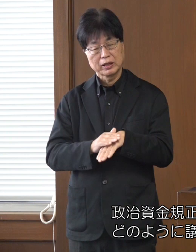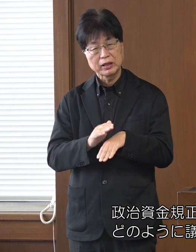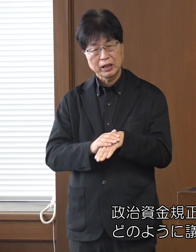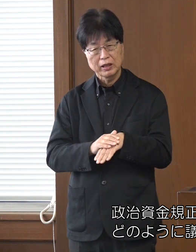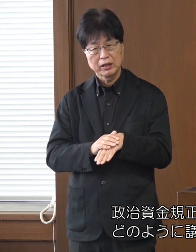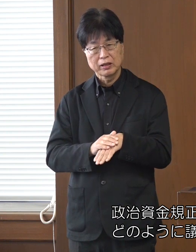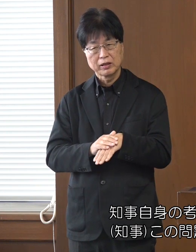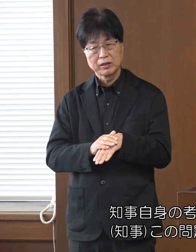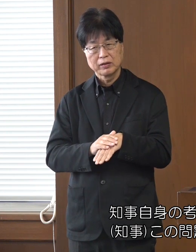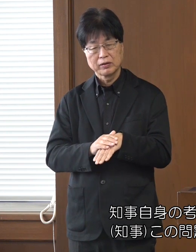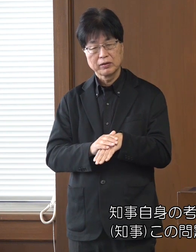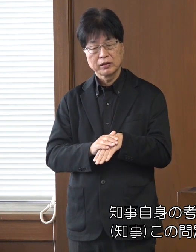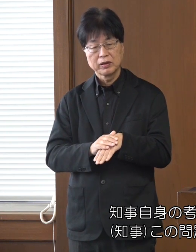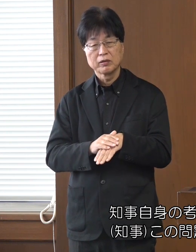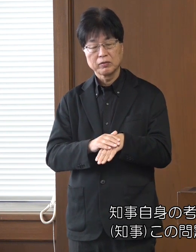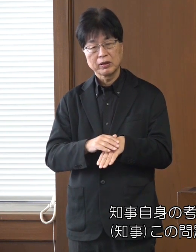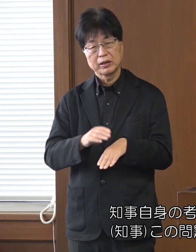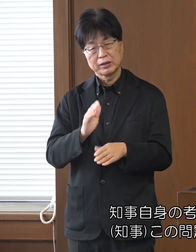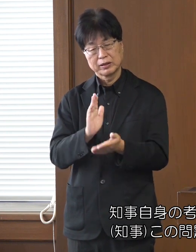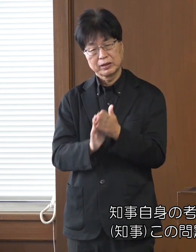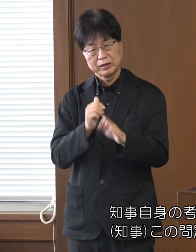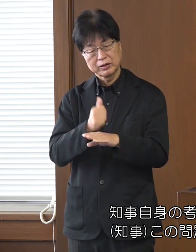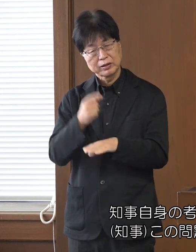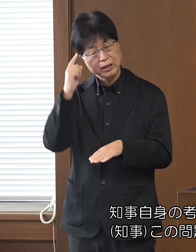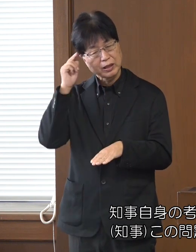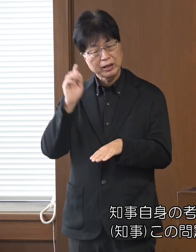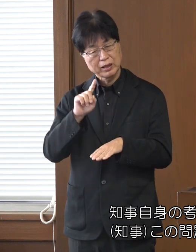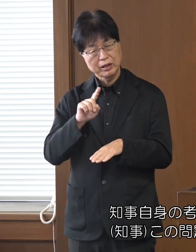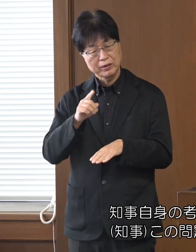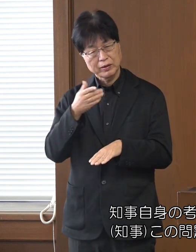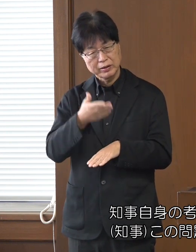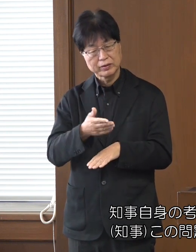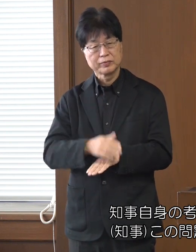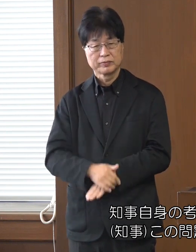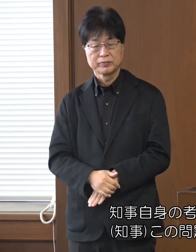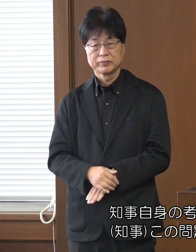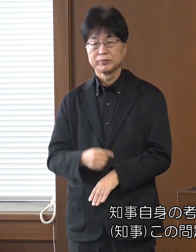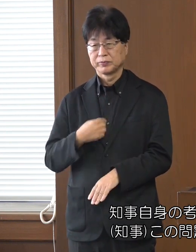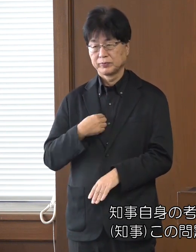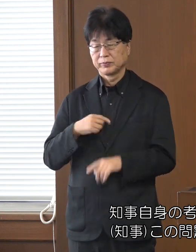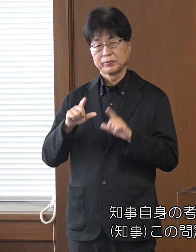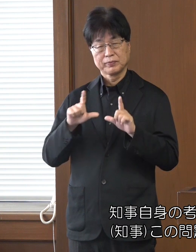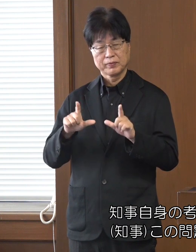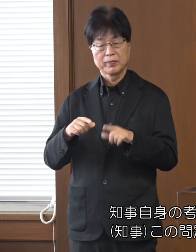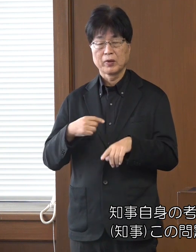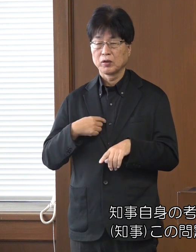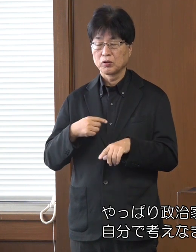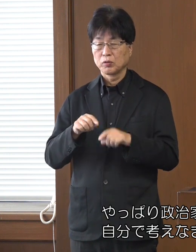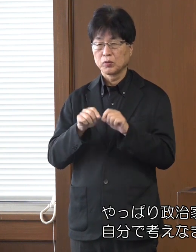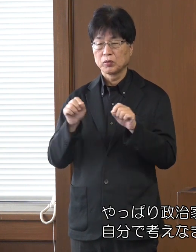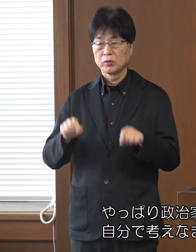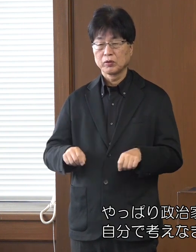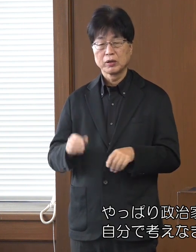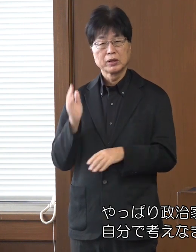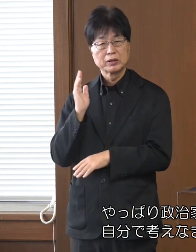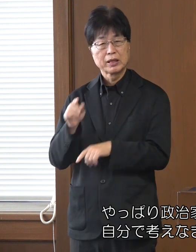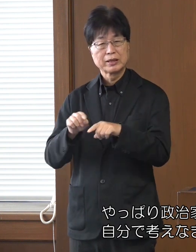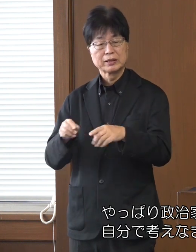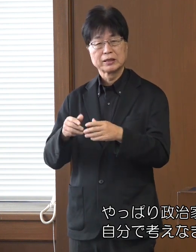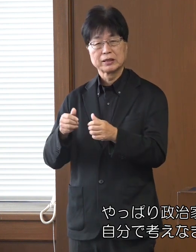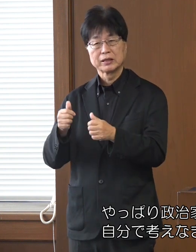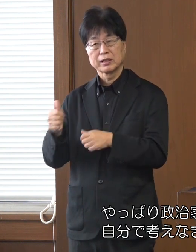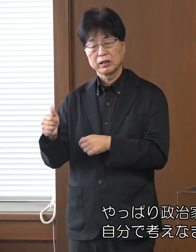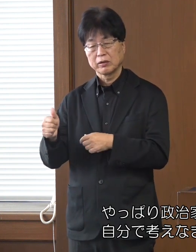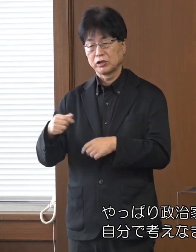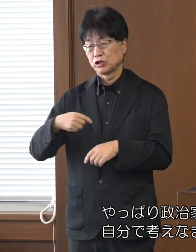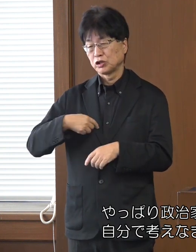っしゃるのか、まあ、知事自身の考えを聞かせていただ きます。この問題はですね、やっぱり政治家って自